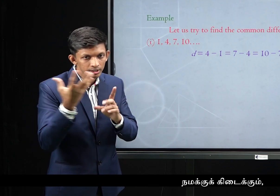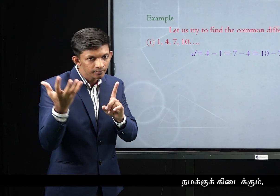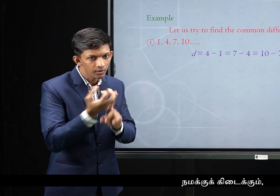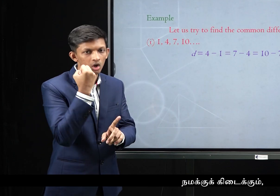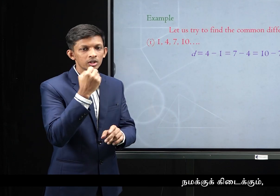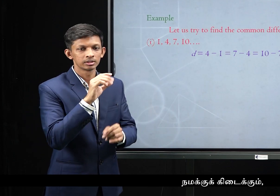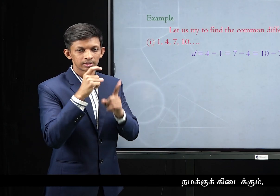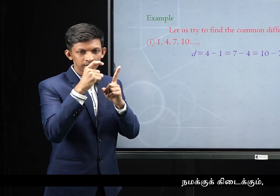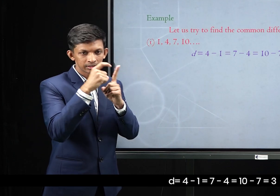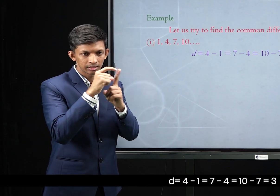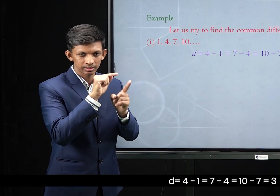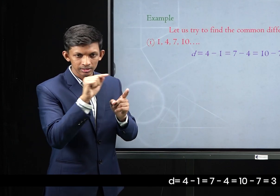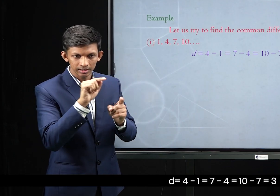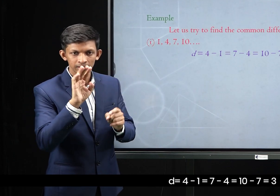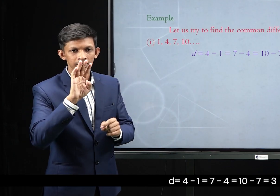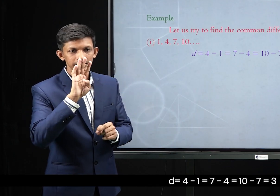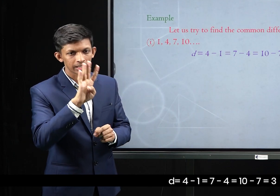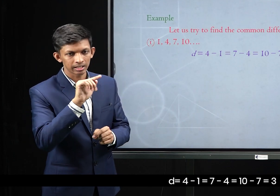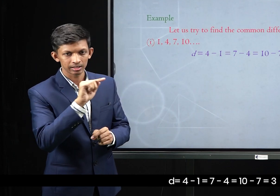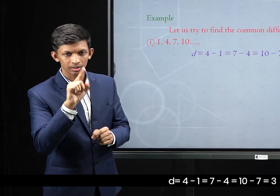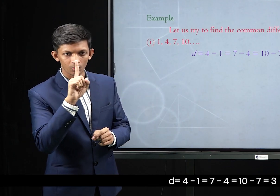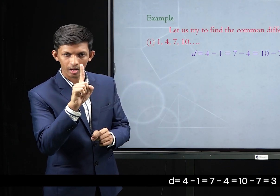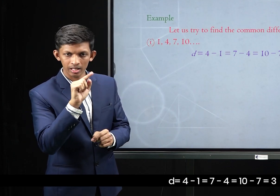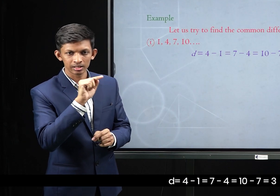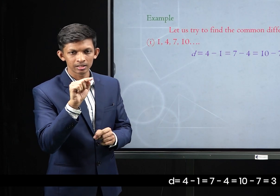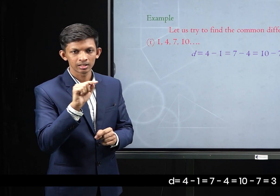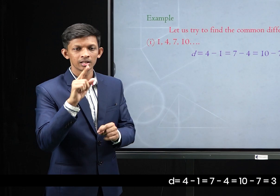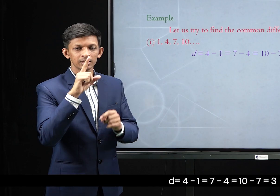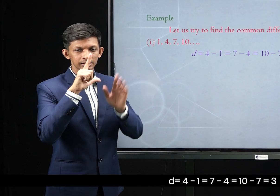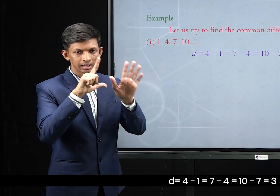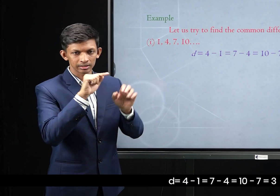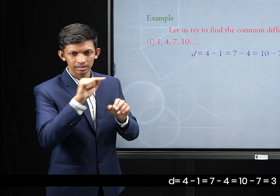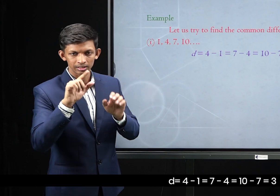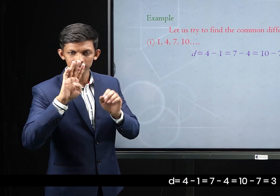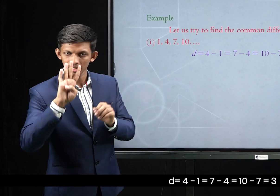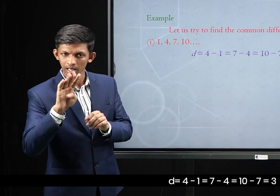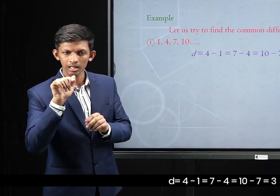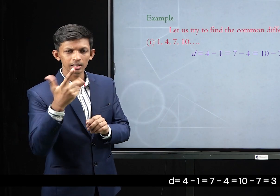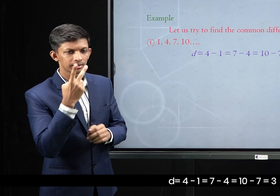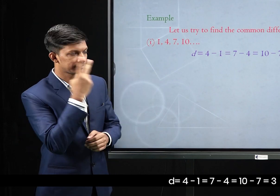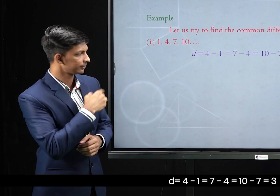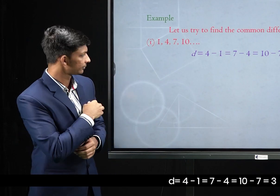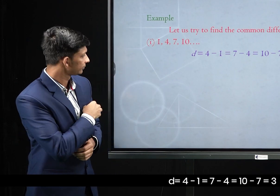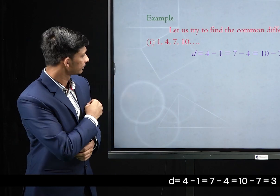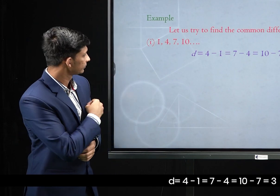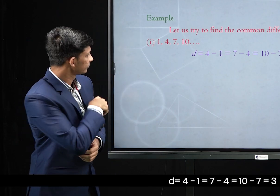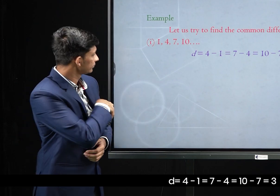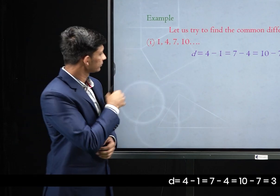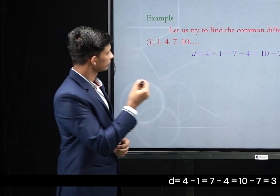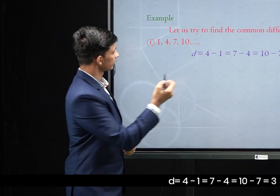நமக்கு கிடைக்கும் டி ஈடு 4 கழித்தல் 1 ஈடு 7 கழித்தல் 4